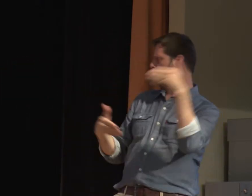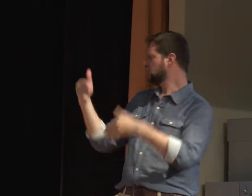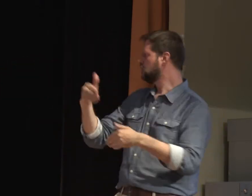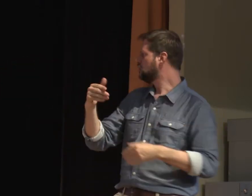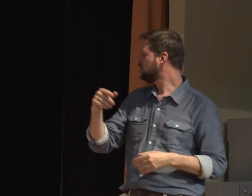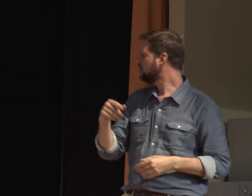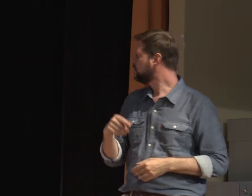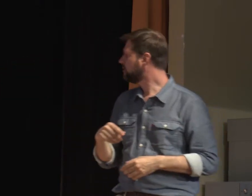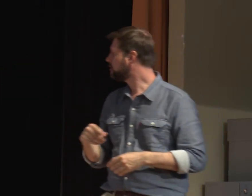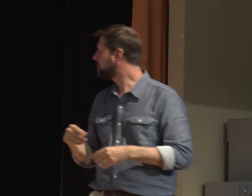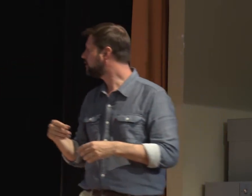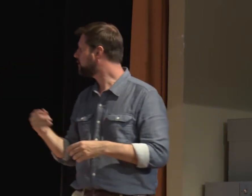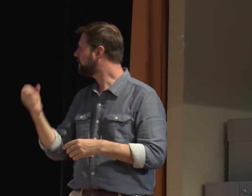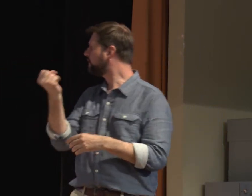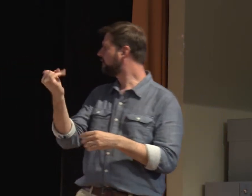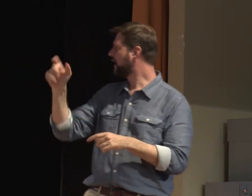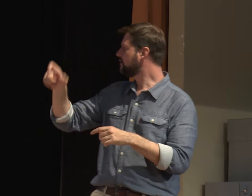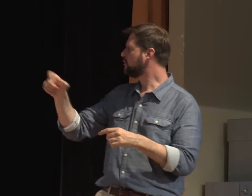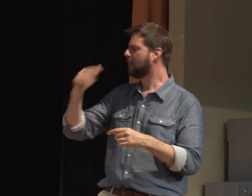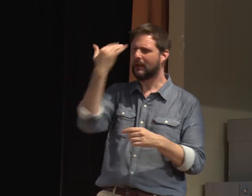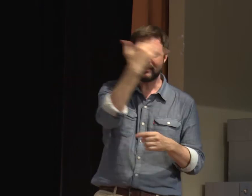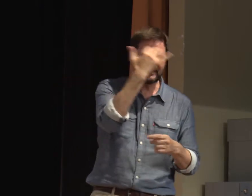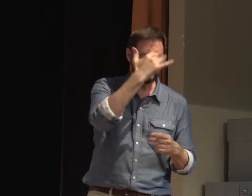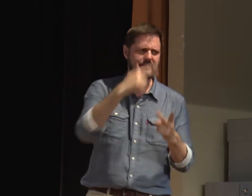E aí, pensando, pessoas que estavam ali inseridas, um grupo.